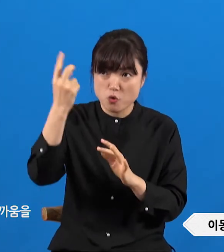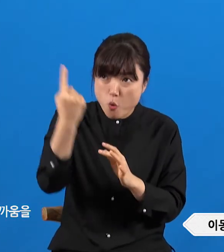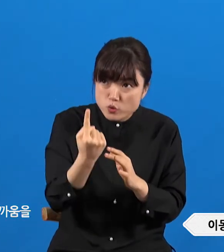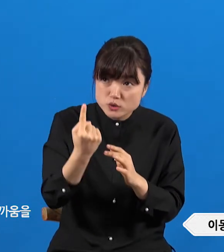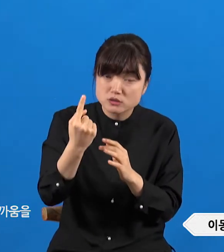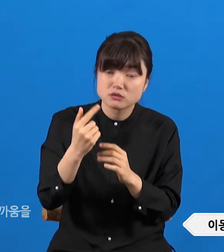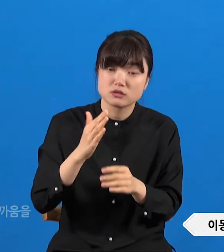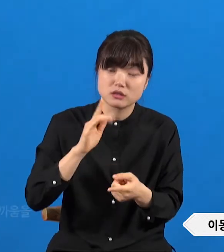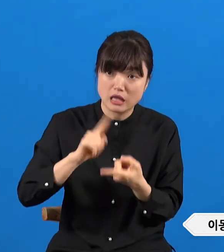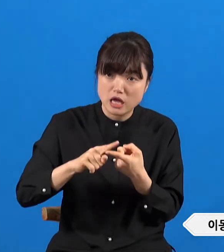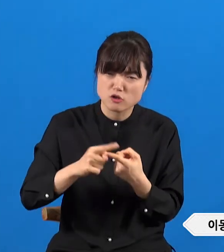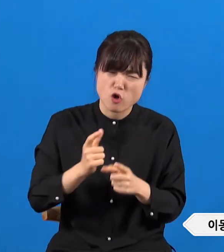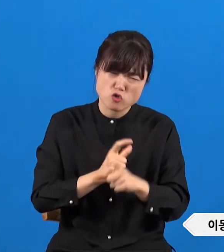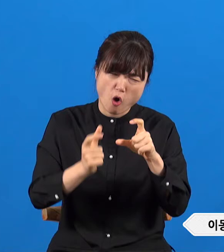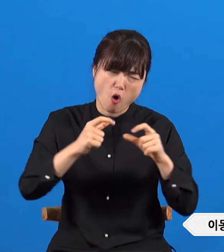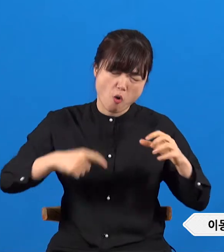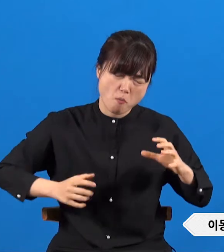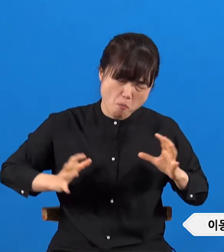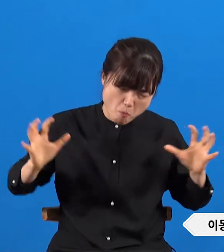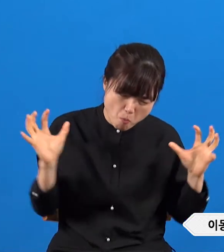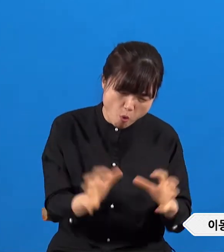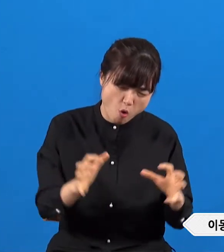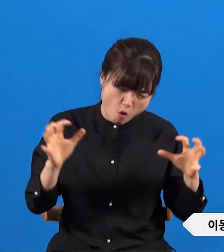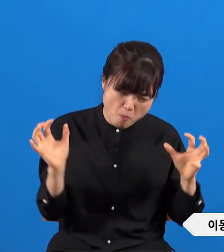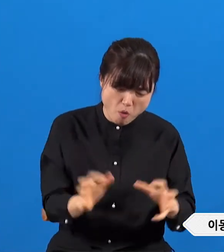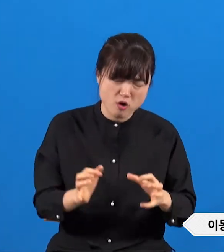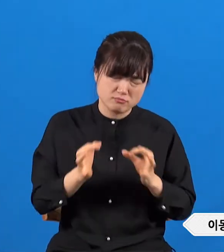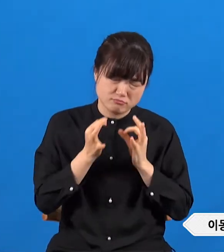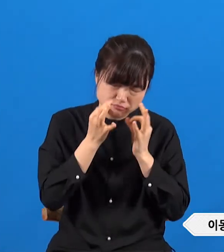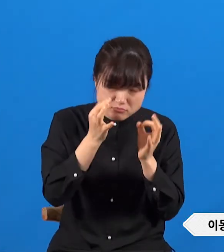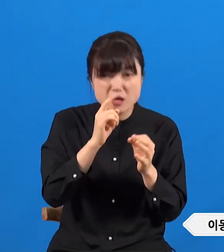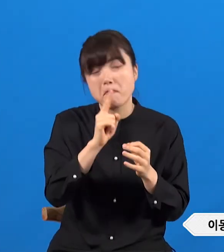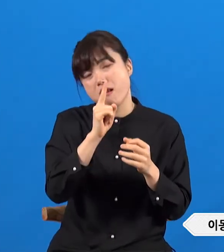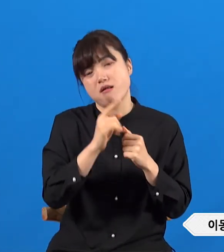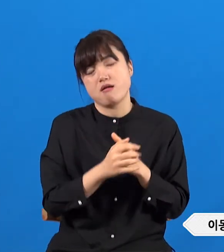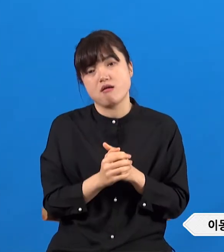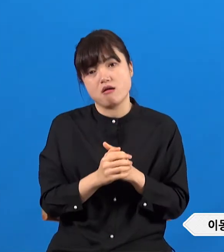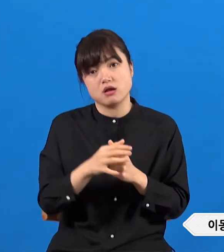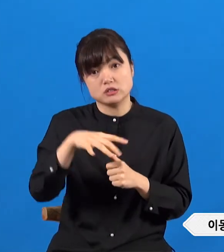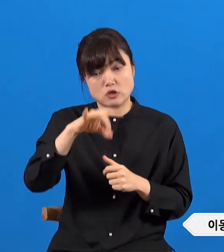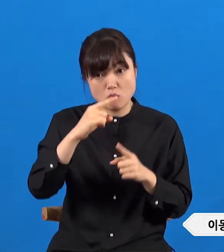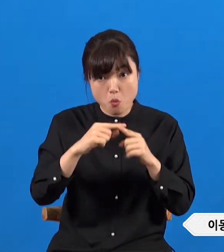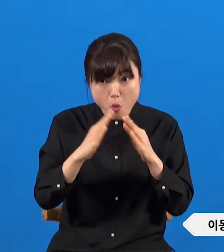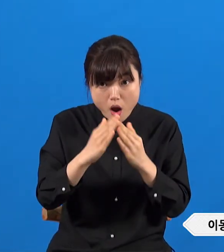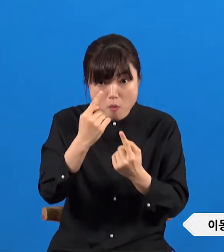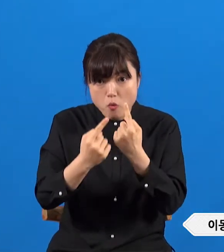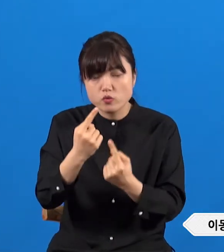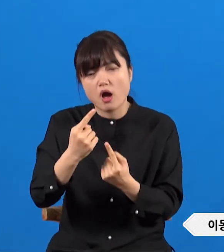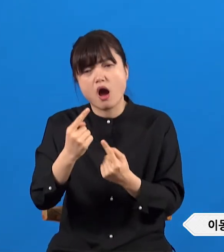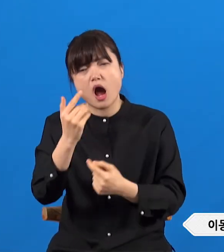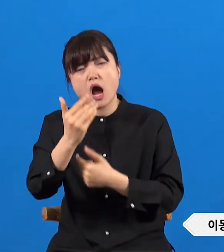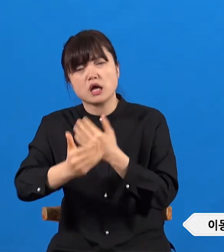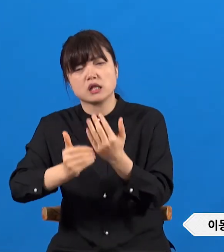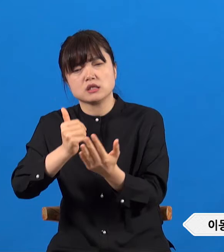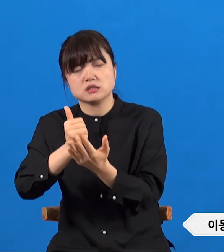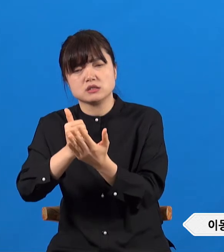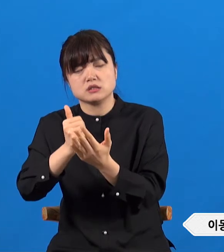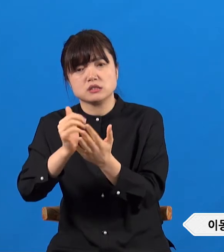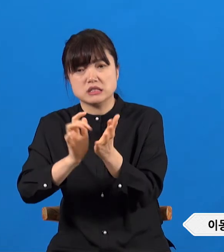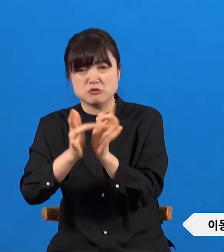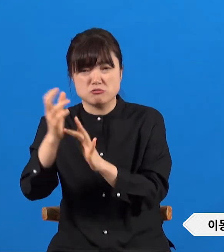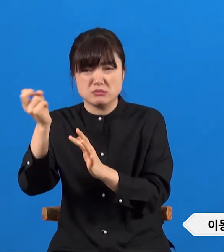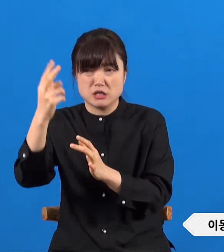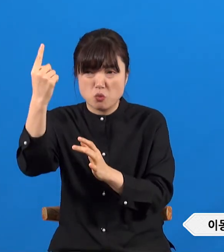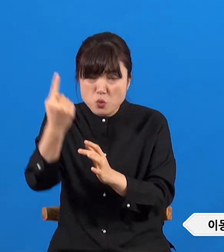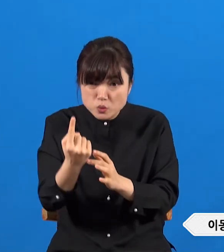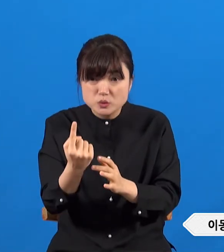가까움을 볼수록 더욱 모이기를 힘쓰라. 그런데 초대교회보다 훨씬 더 주님의 재림이 가까운 이